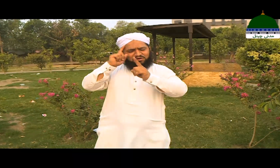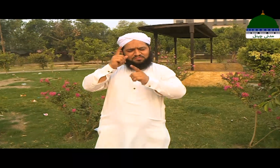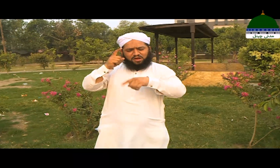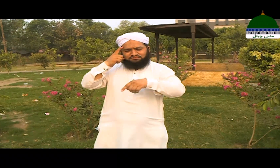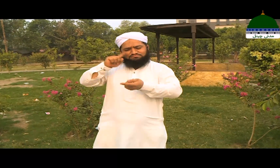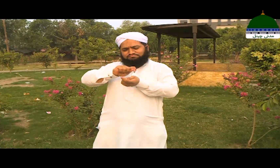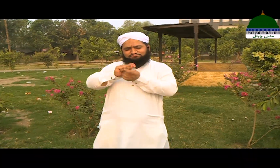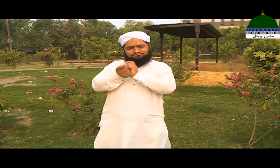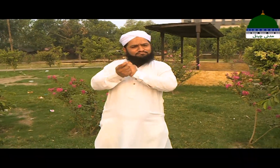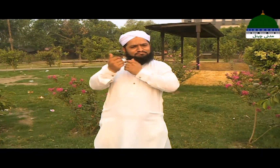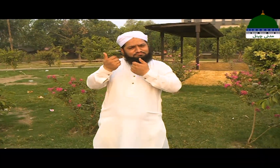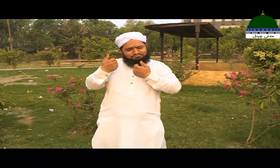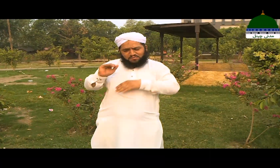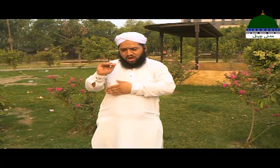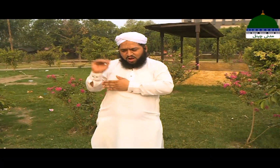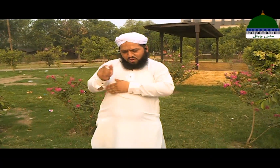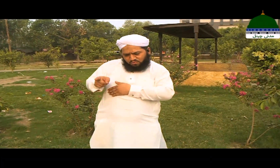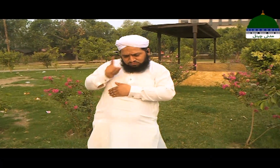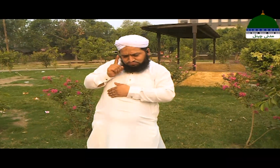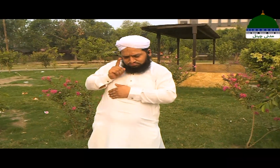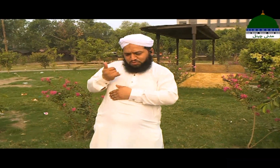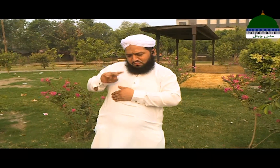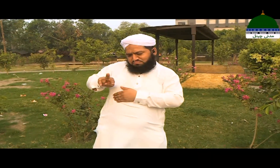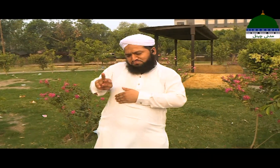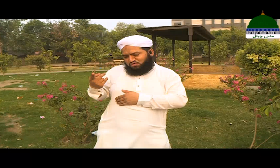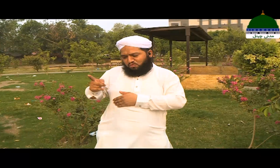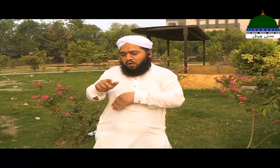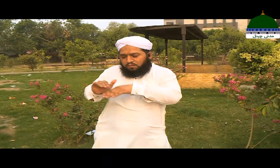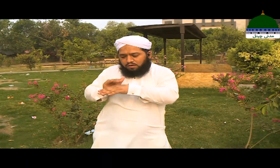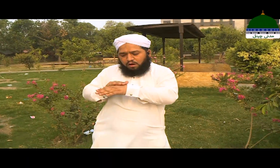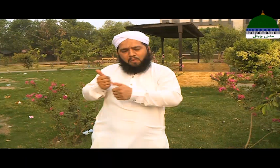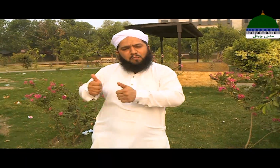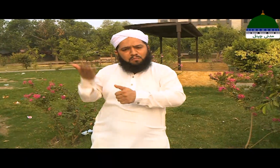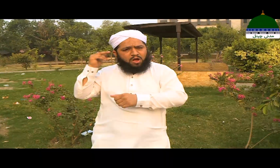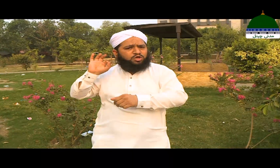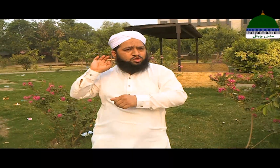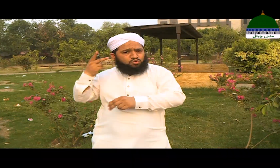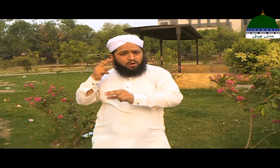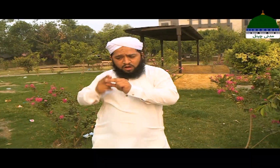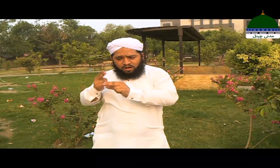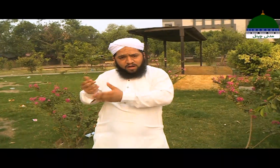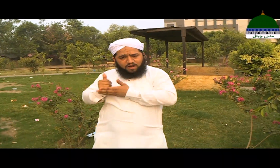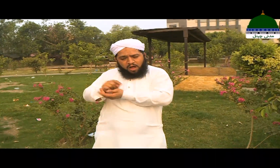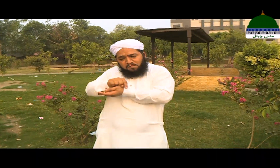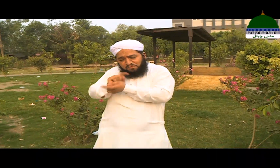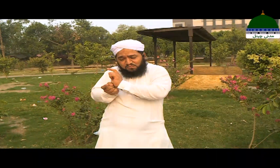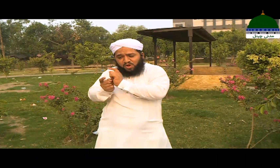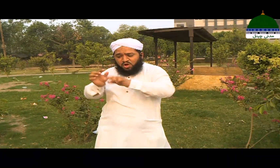کو مختلف کر دیتا ہے۔ اس سانپ کی طبیعت بھی مختلف ہو گئی ہوگی۔ جس طرح سونے کے انڈوں کے بجائے یہ موتی دینے لگا